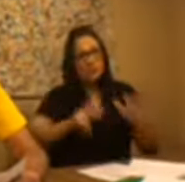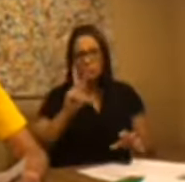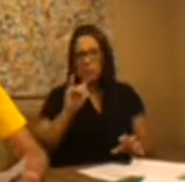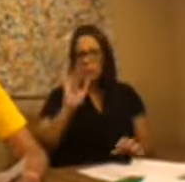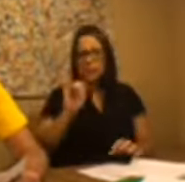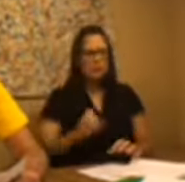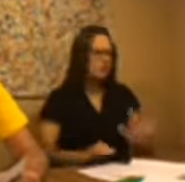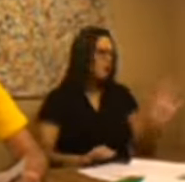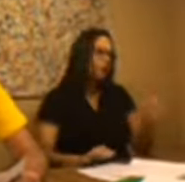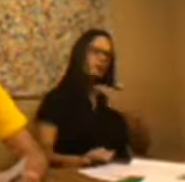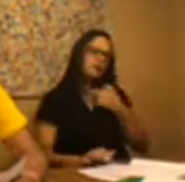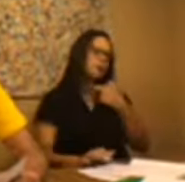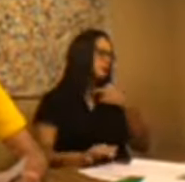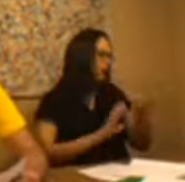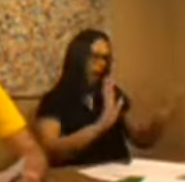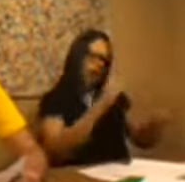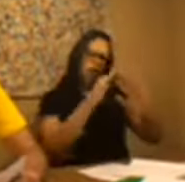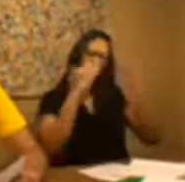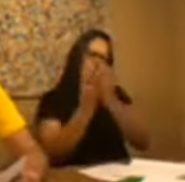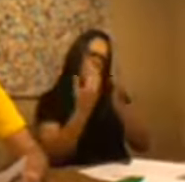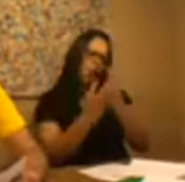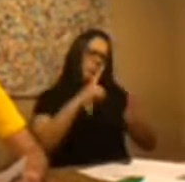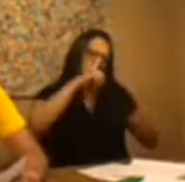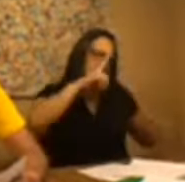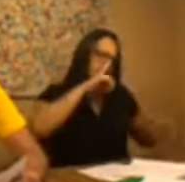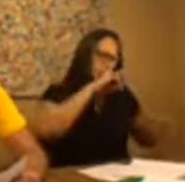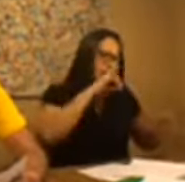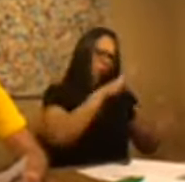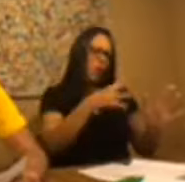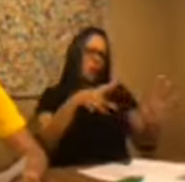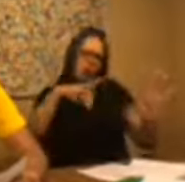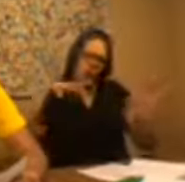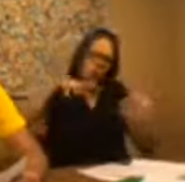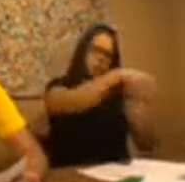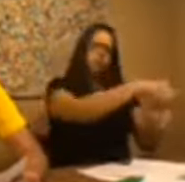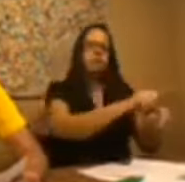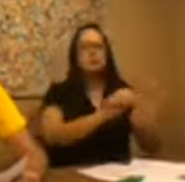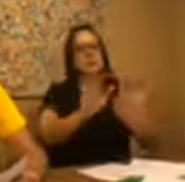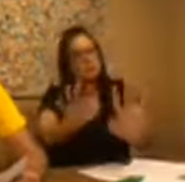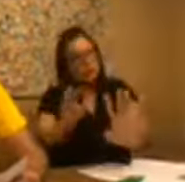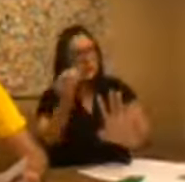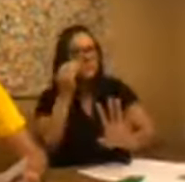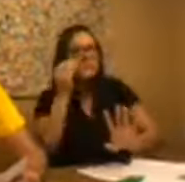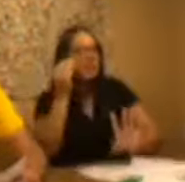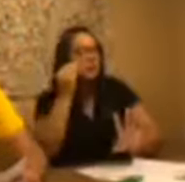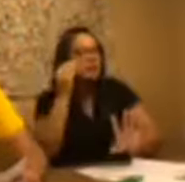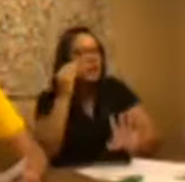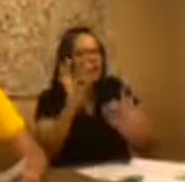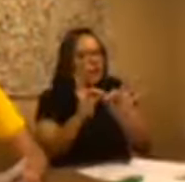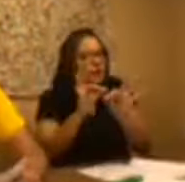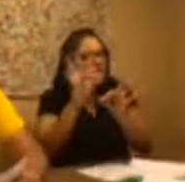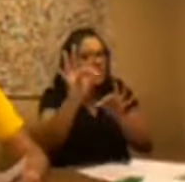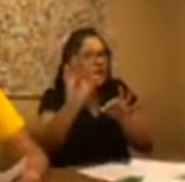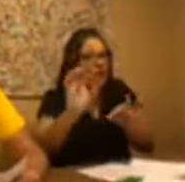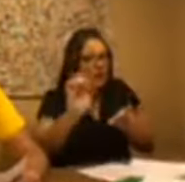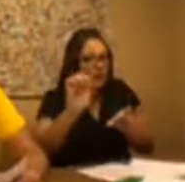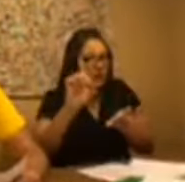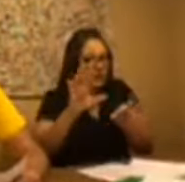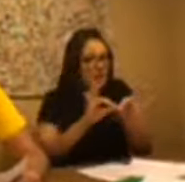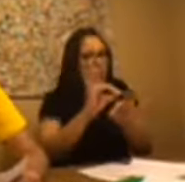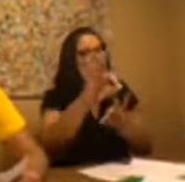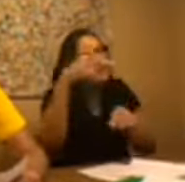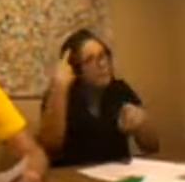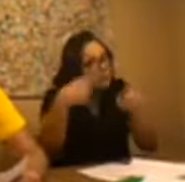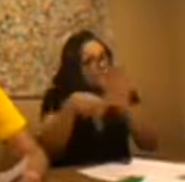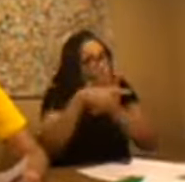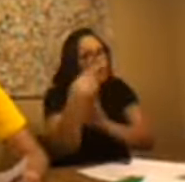viajando em campo tendo em vista o risco de acidente o ensino à distância é pra essa garotada e também para acabar com esse